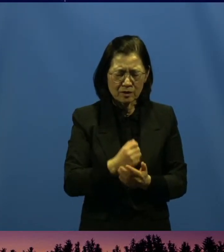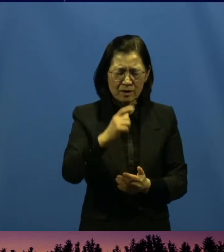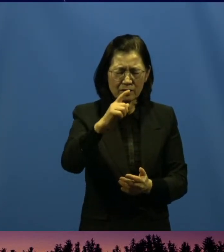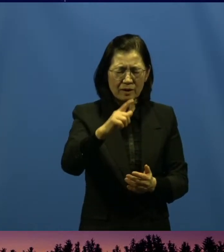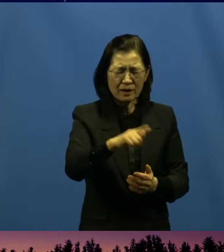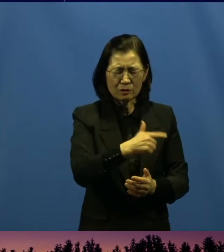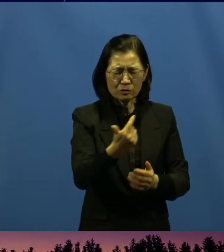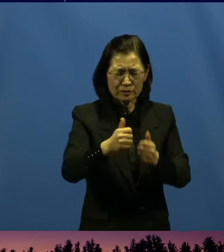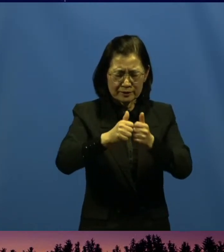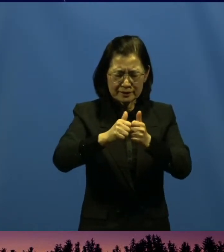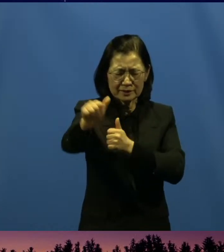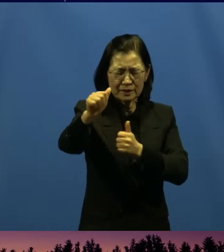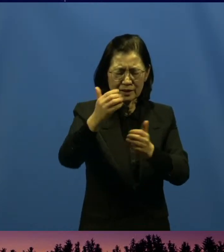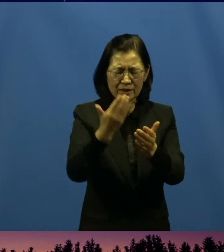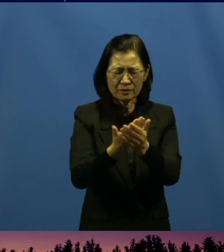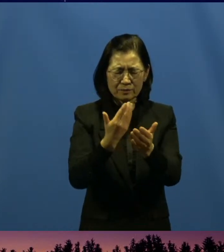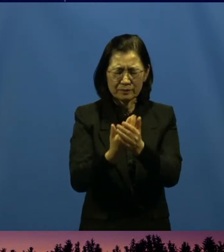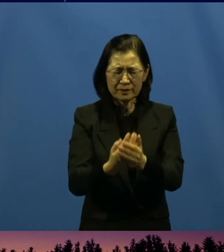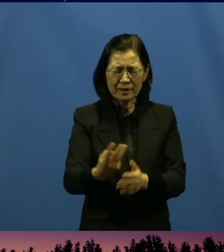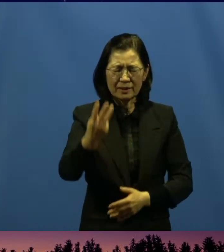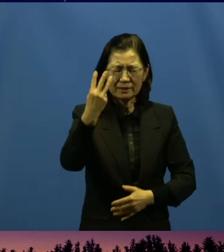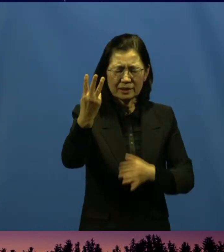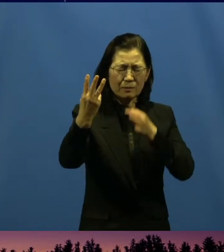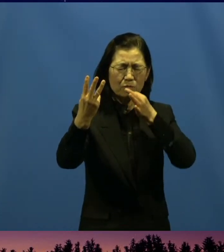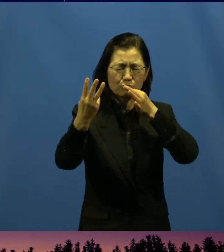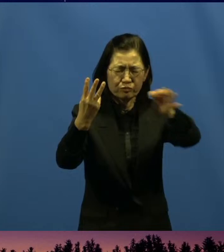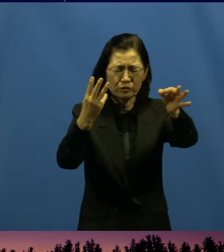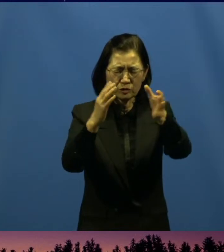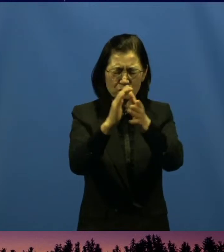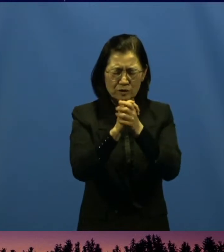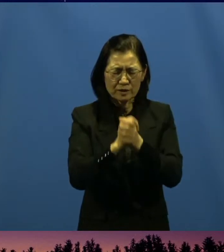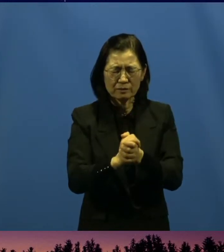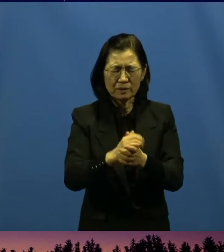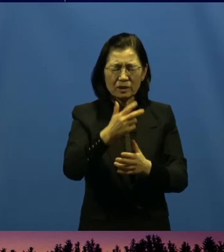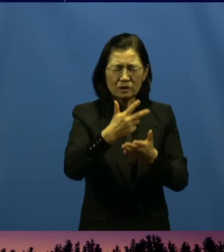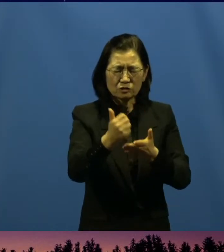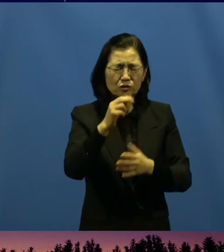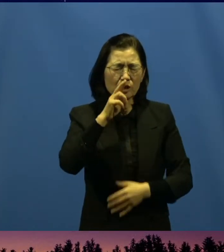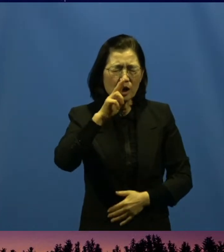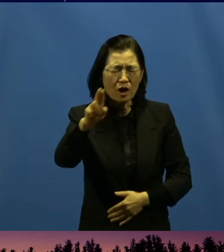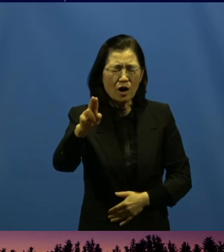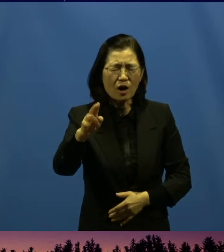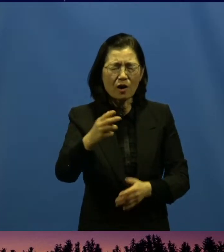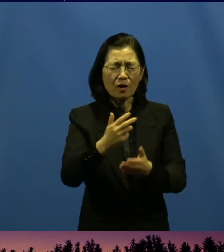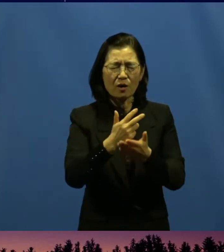하여 주시옵소서. 주여, 세 번 외치고 기도하며 나아갑니다. 주여.